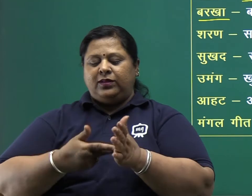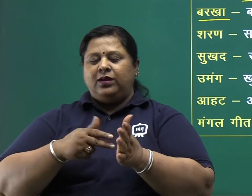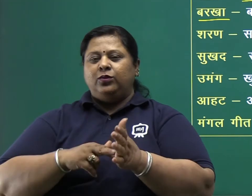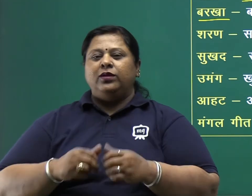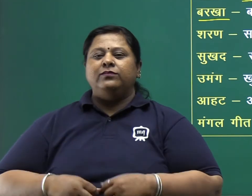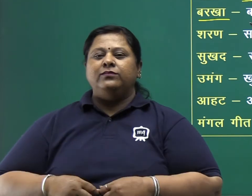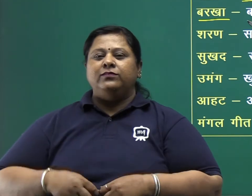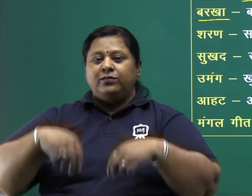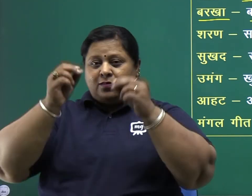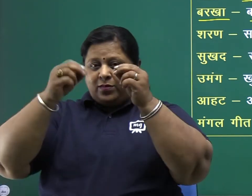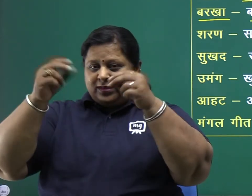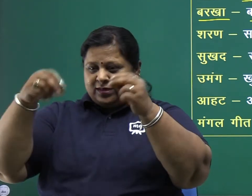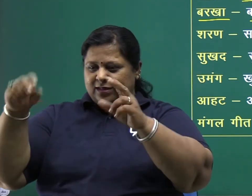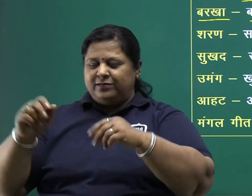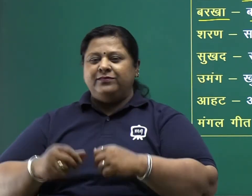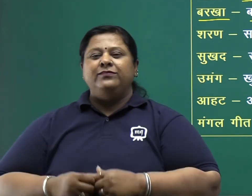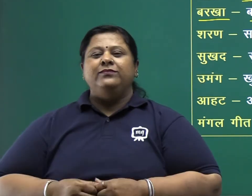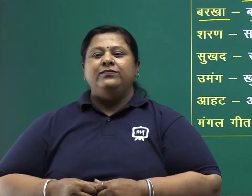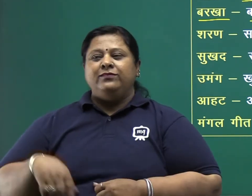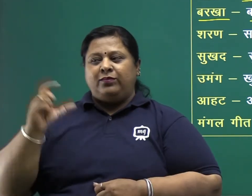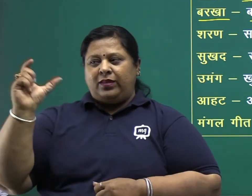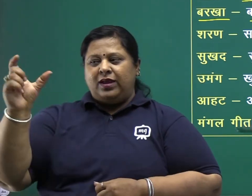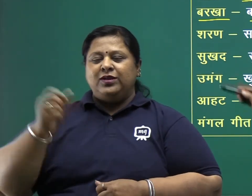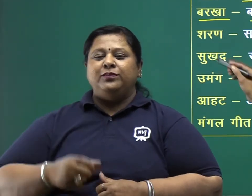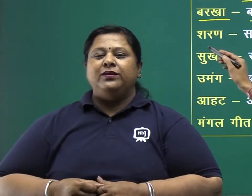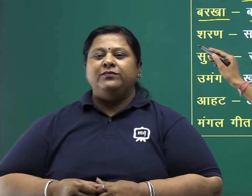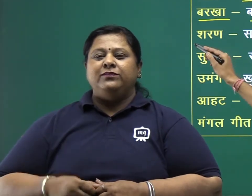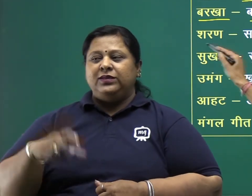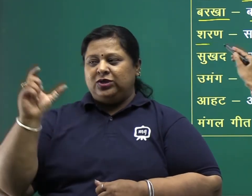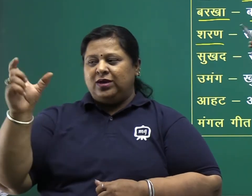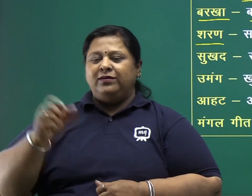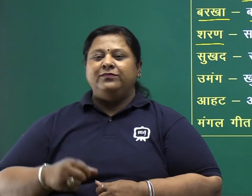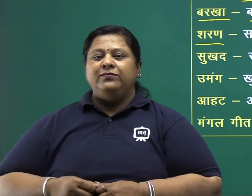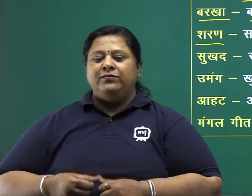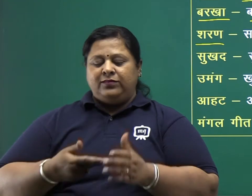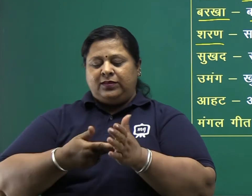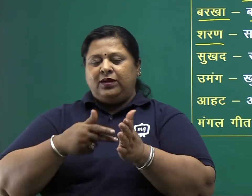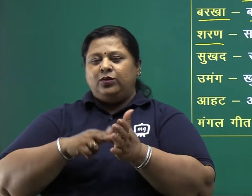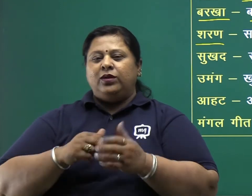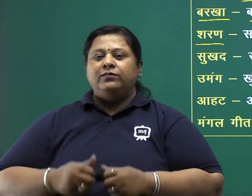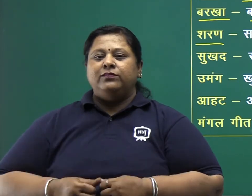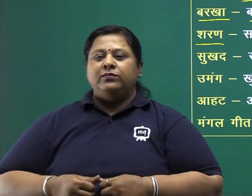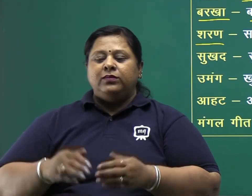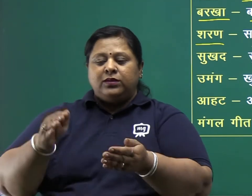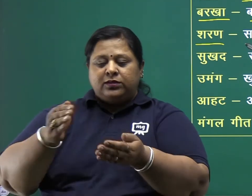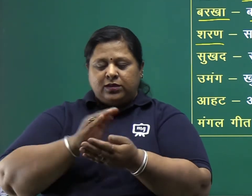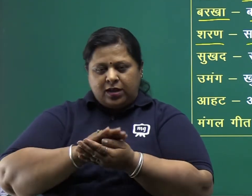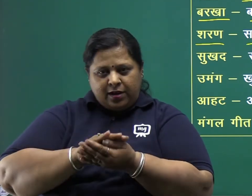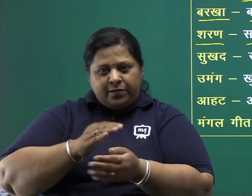अर्थ होगा बरसात। अगला शब्द है शरण, अर्थ होगा